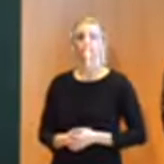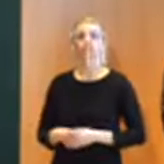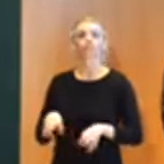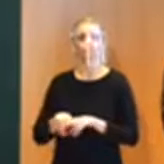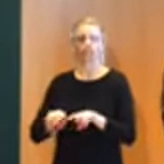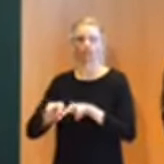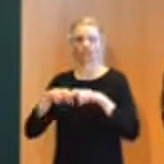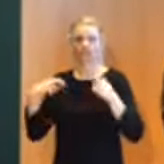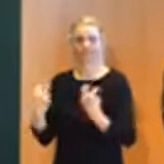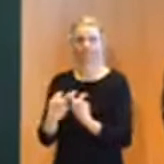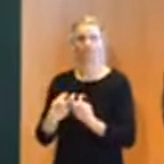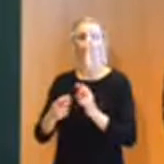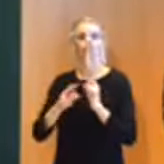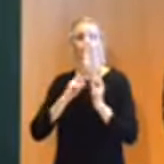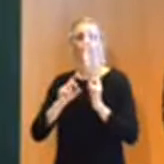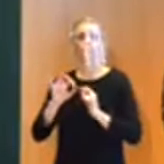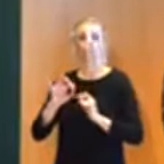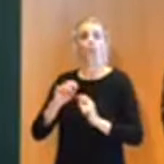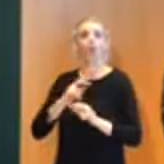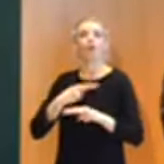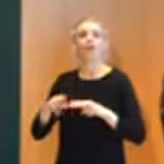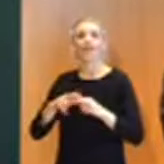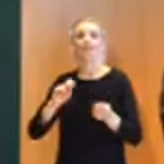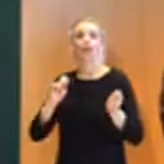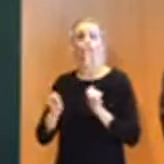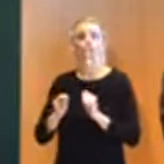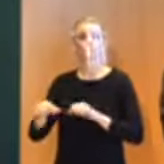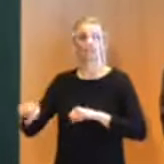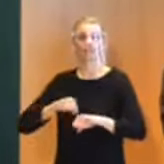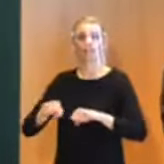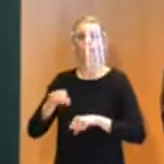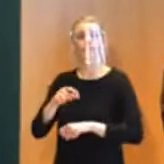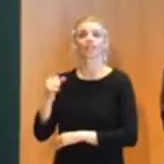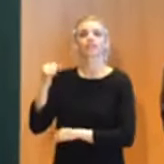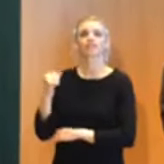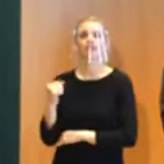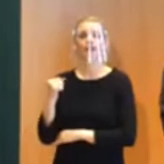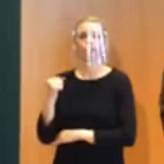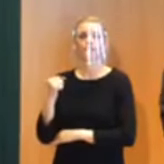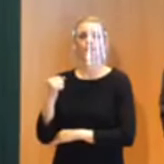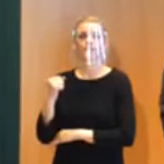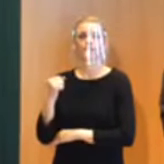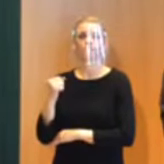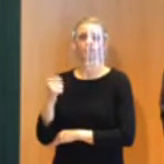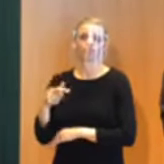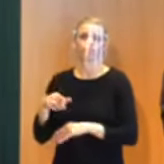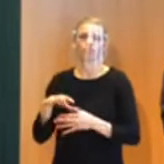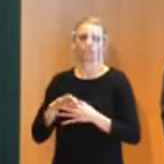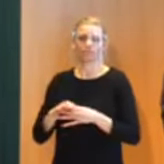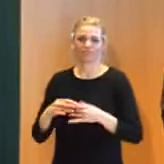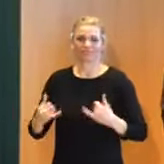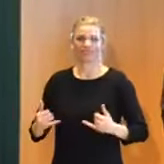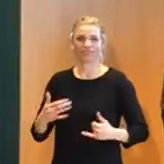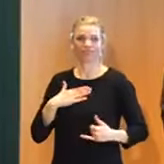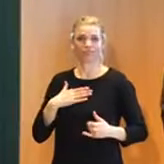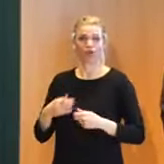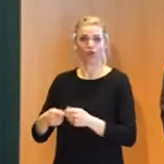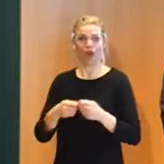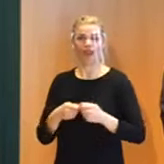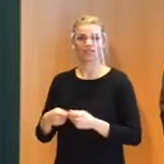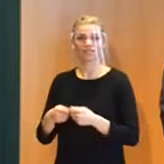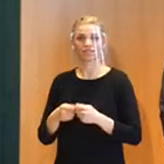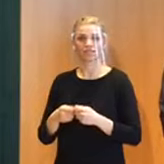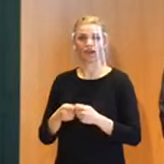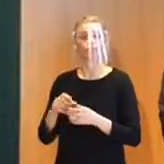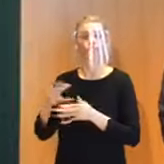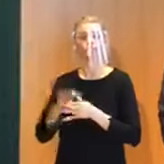sadnúci k stolu, rokovať o rekonštrukcii vlády na základe, na podarí sa dnešnej koalície, na základe